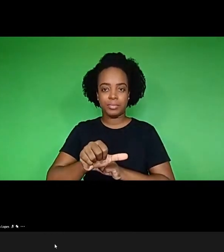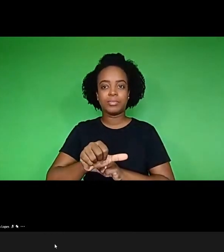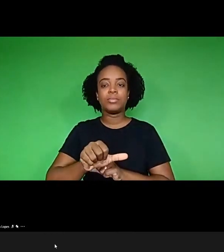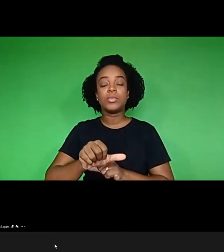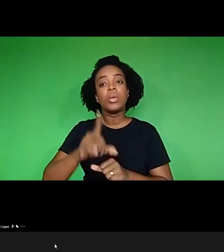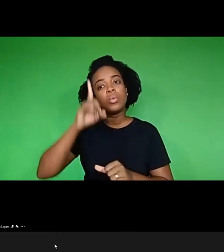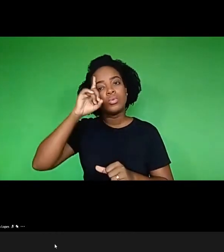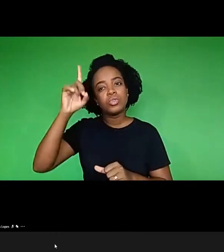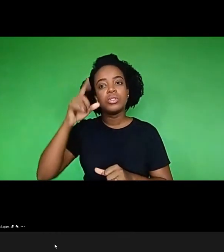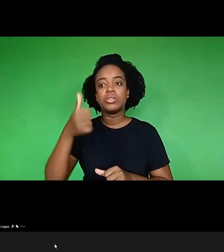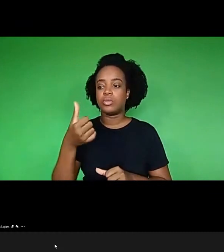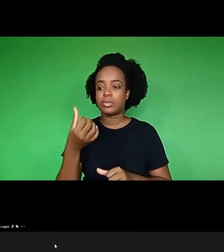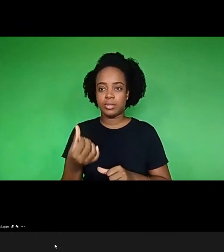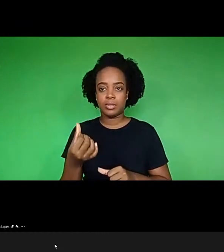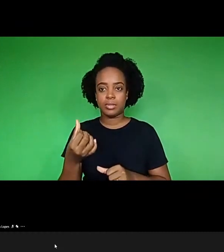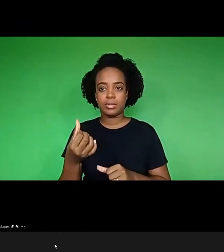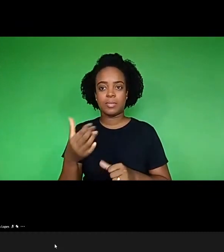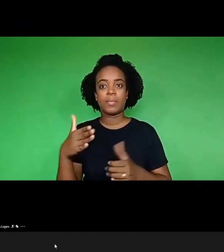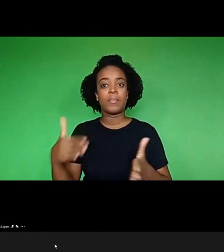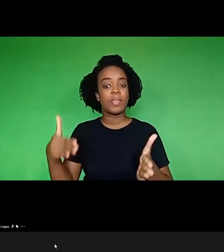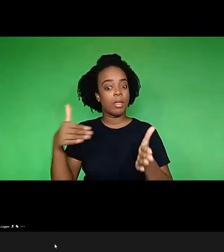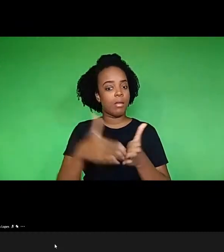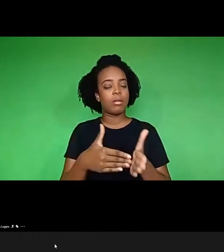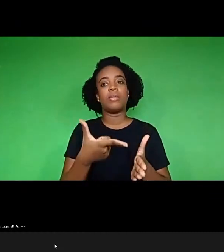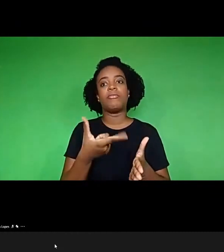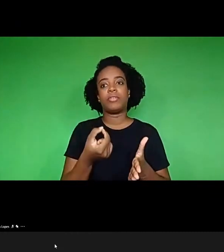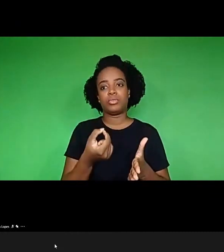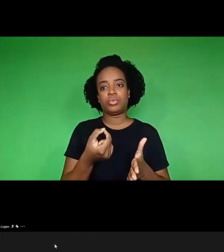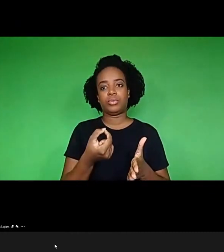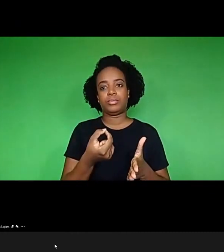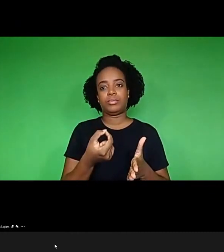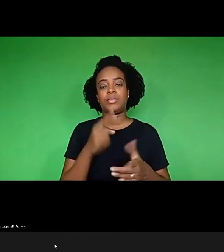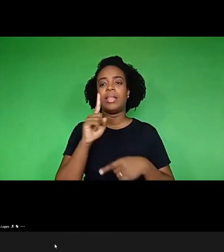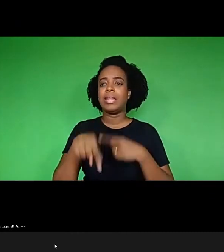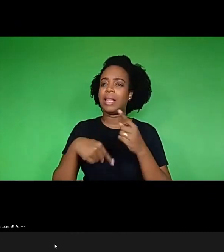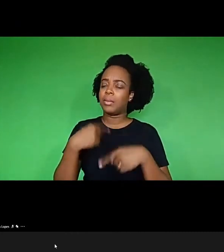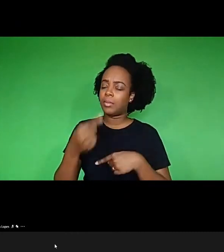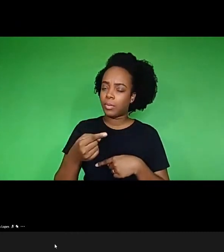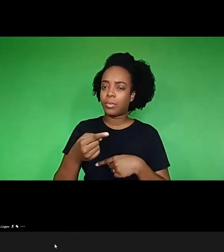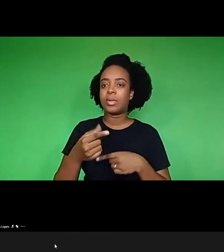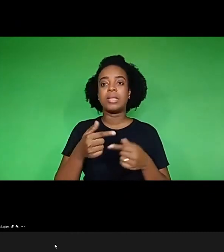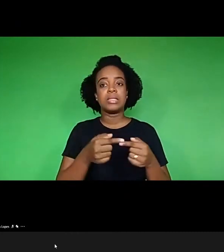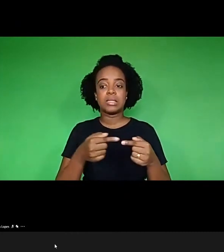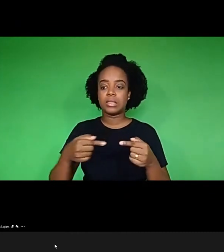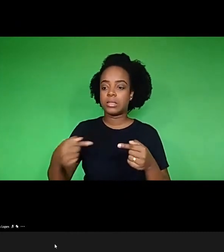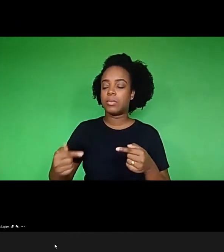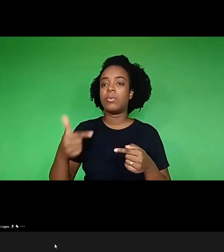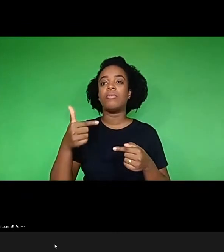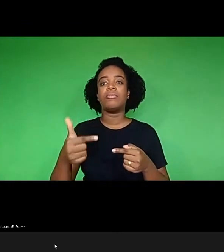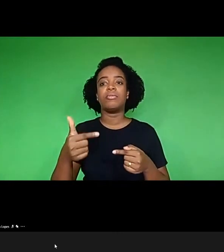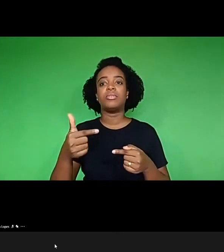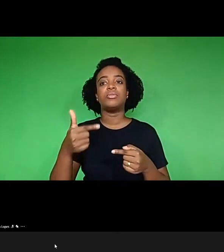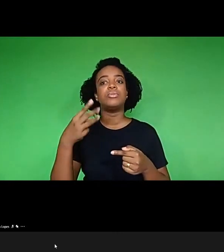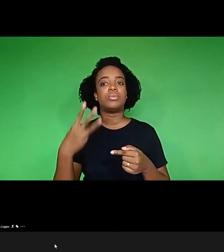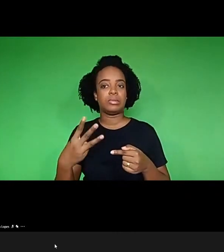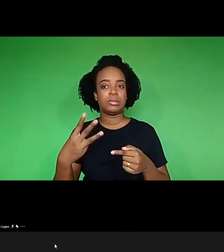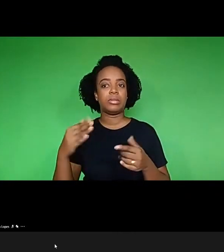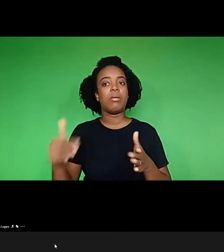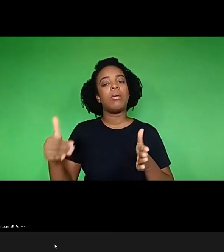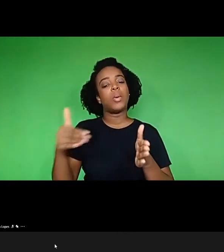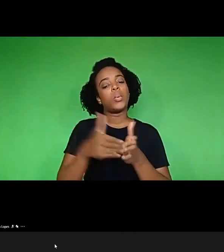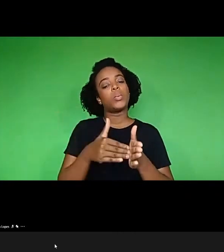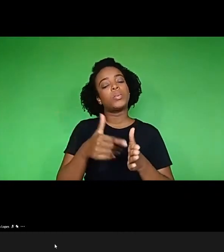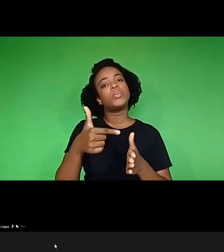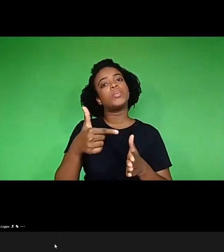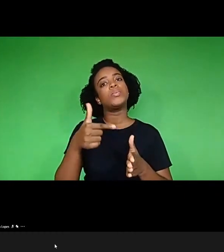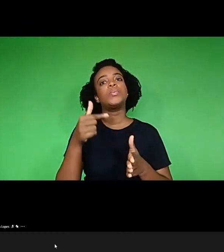16 até o dia 20, e a semana do dia 23 até o dia 27. Ou seja, as próximas 2 semanas vai ter um